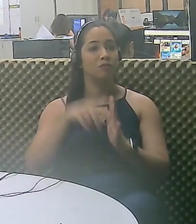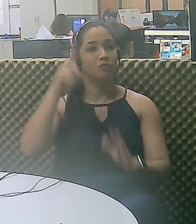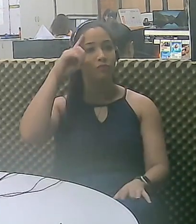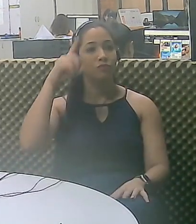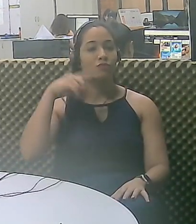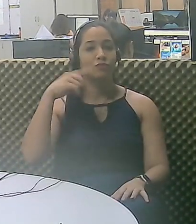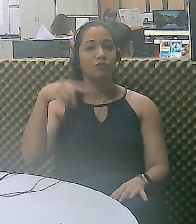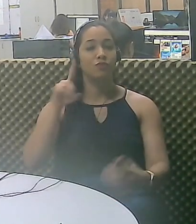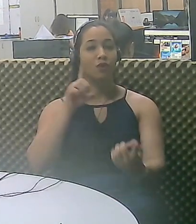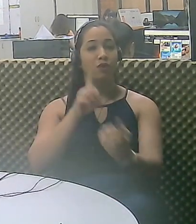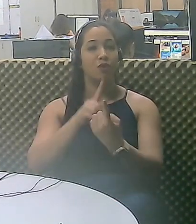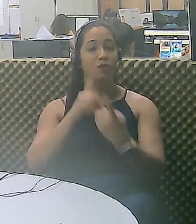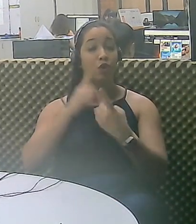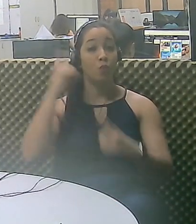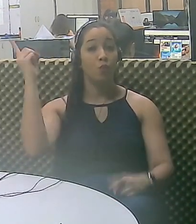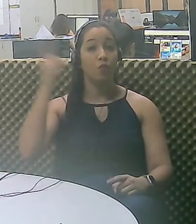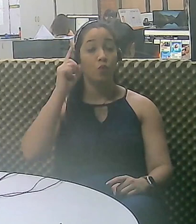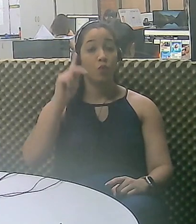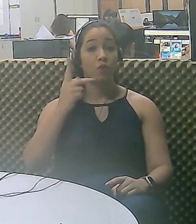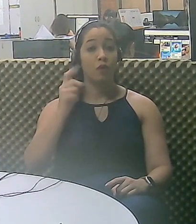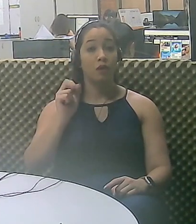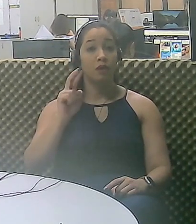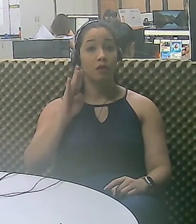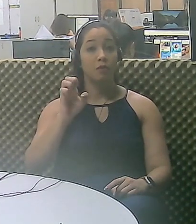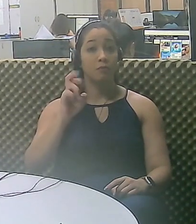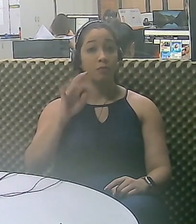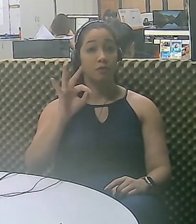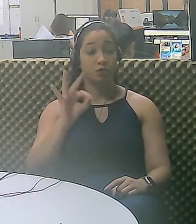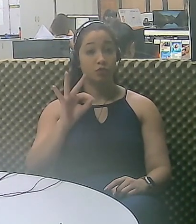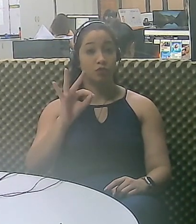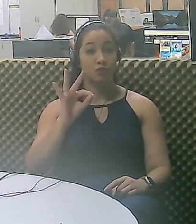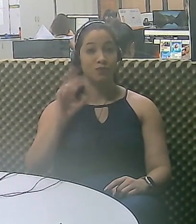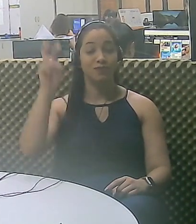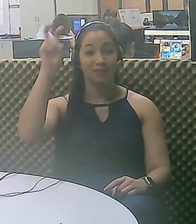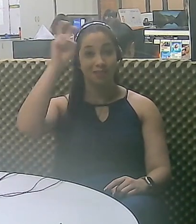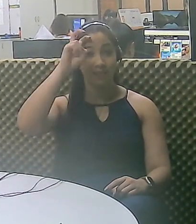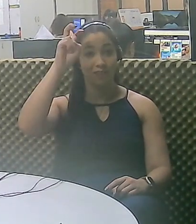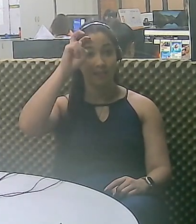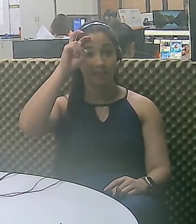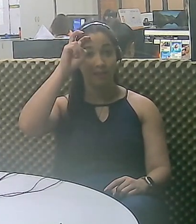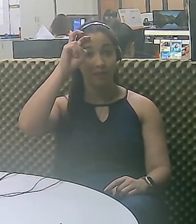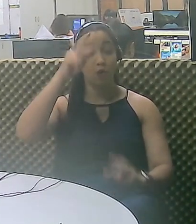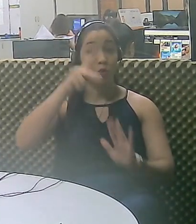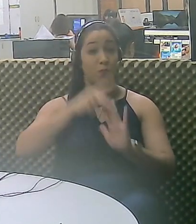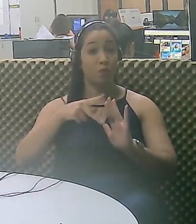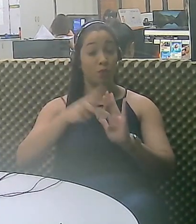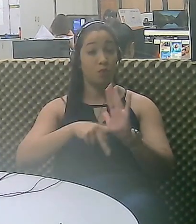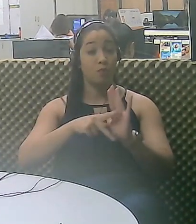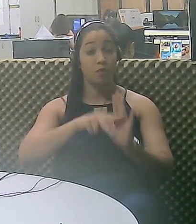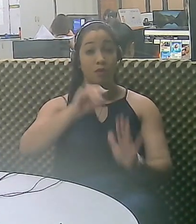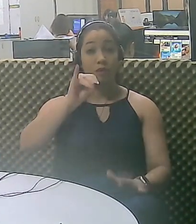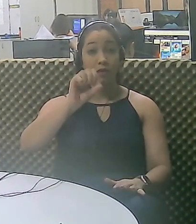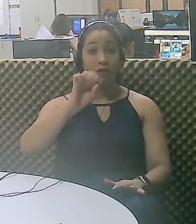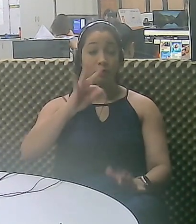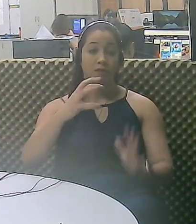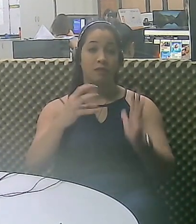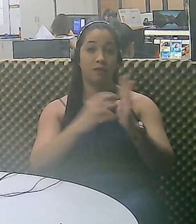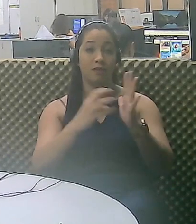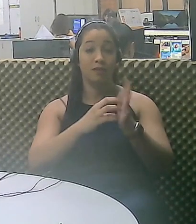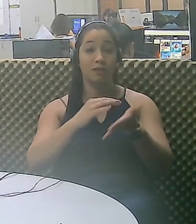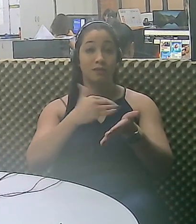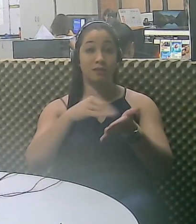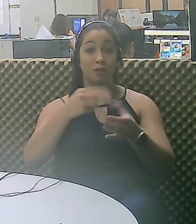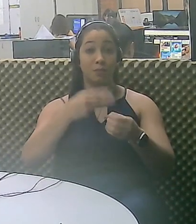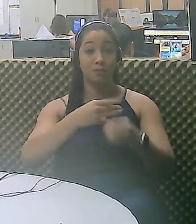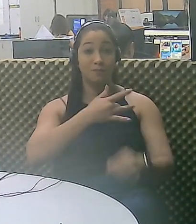de atendimentos do ambulatório Herbert de Souza. Nesta quinta-feira, o programa de IST-AIDS da Secretaria